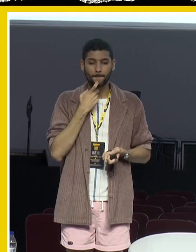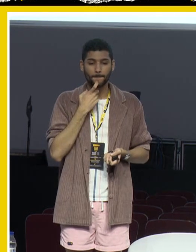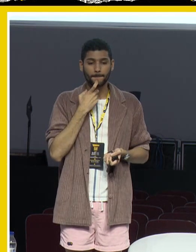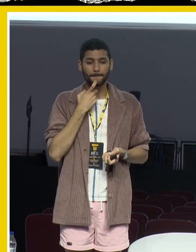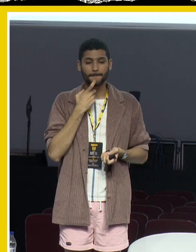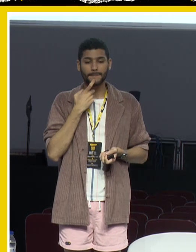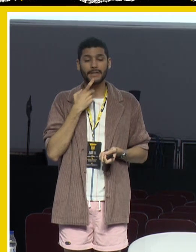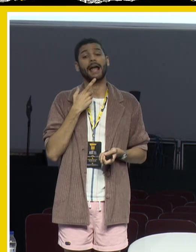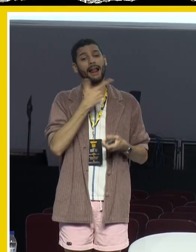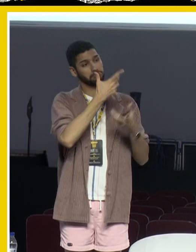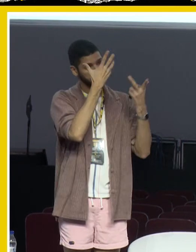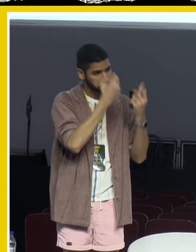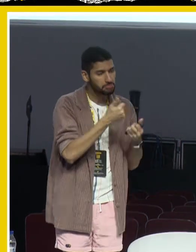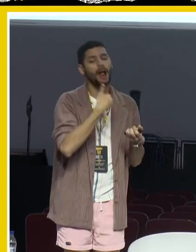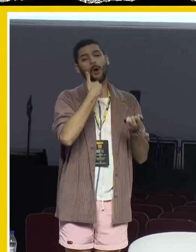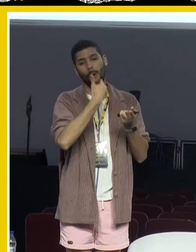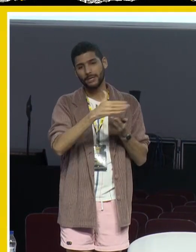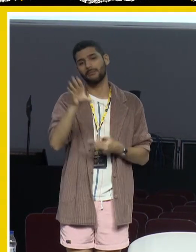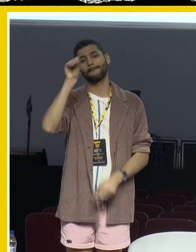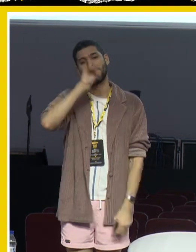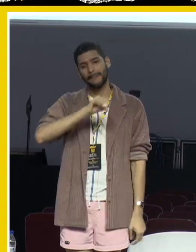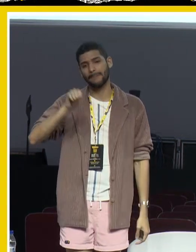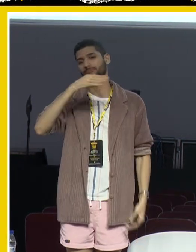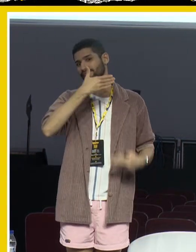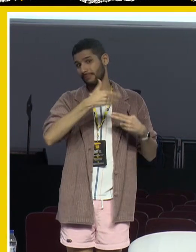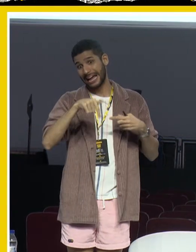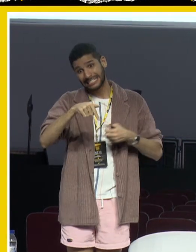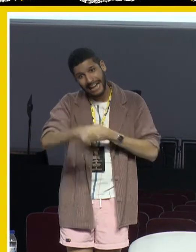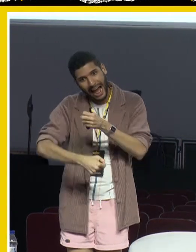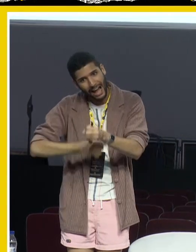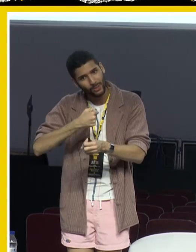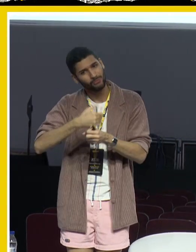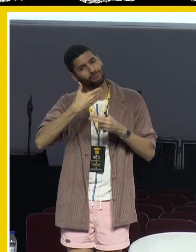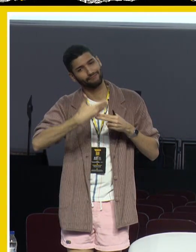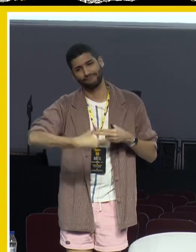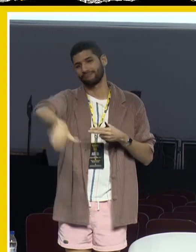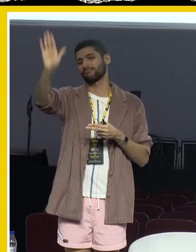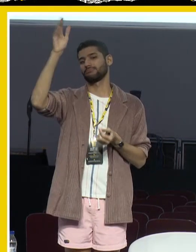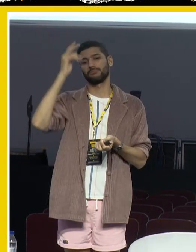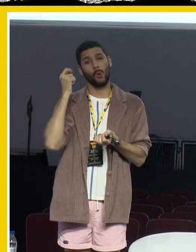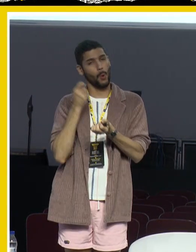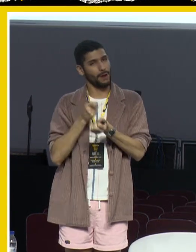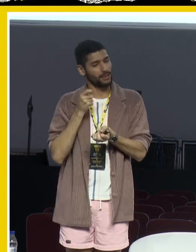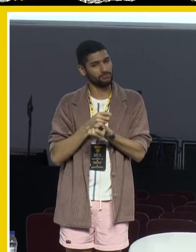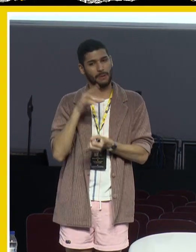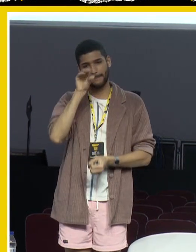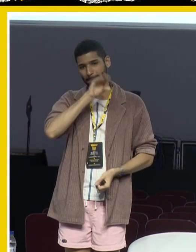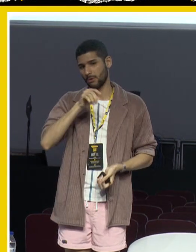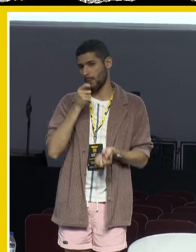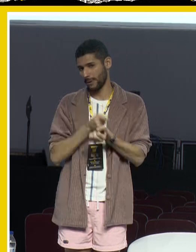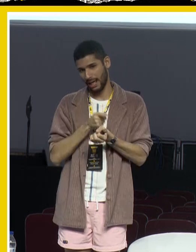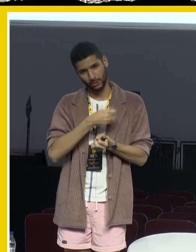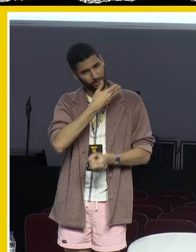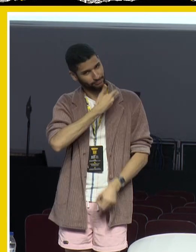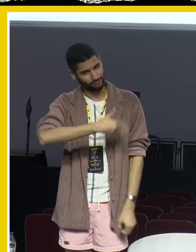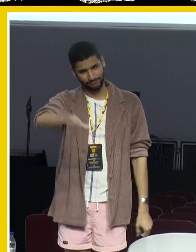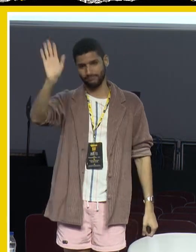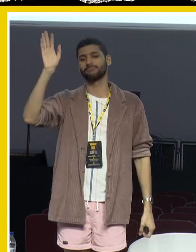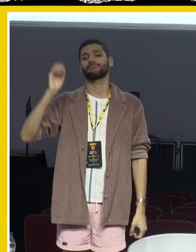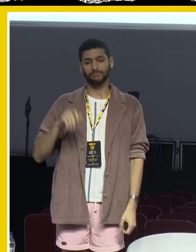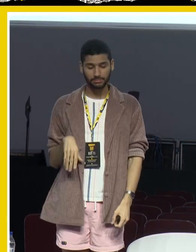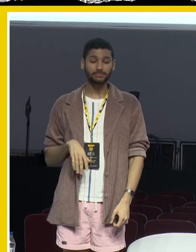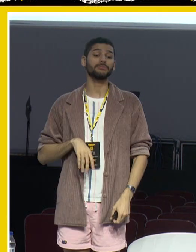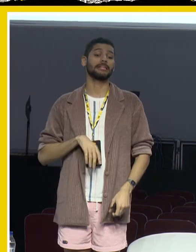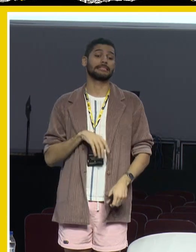entender e aí ele aceitou essa proposta neste ano a gente começou com esse projeto e aí